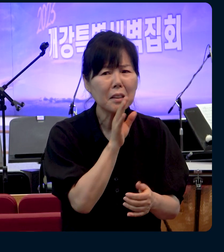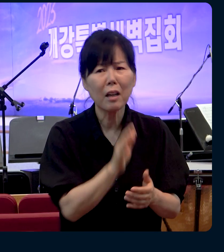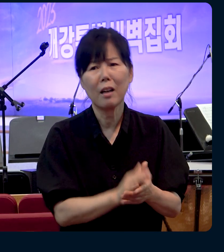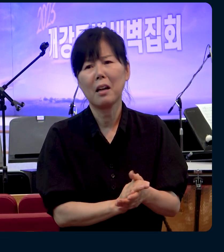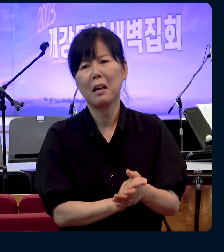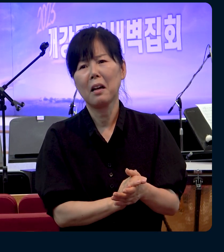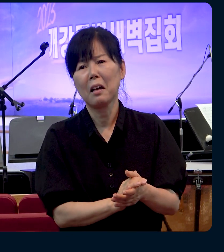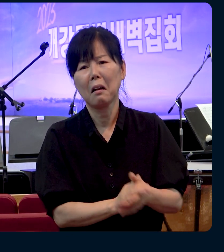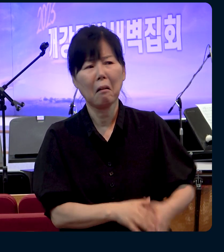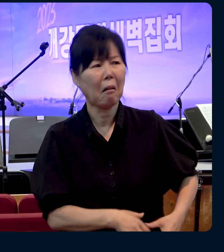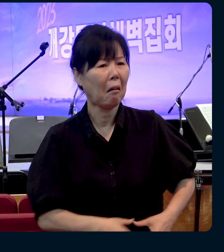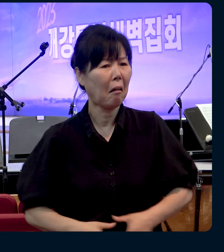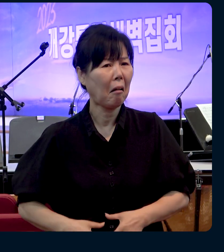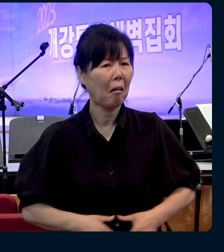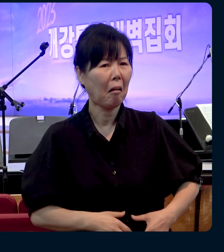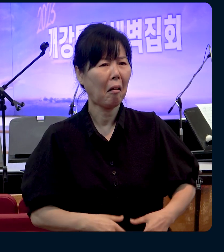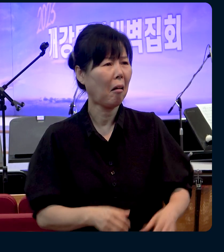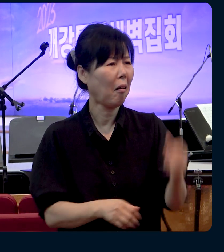진짜 왔다 갔다 할 때가 많아요.